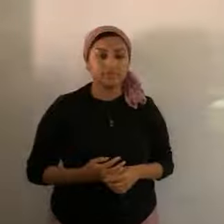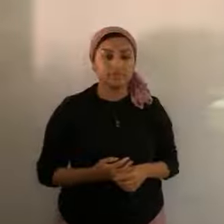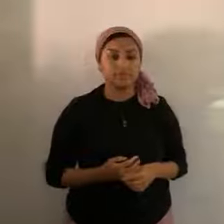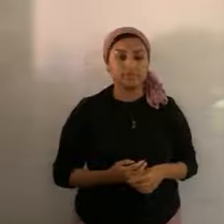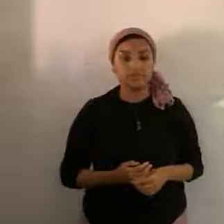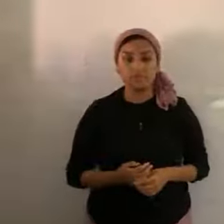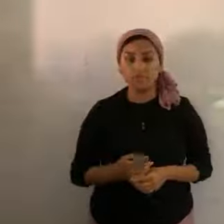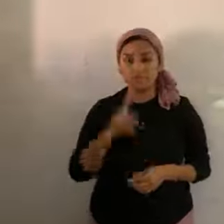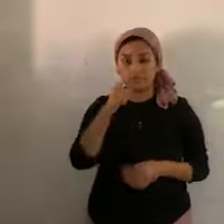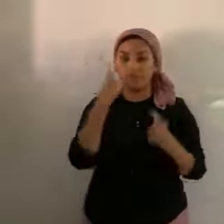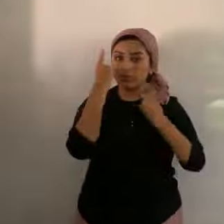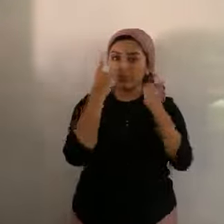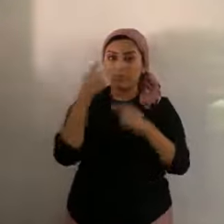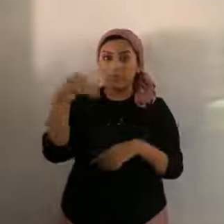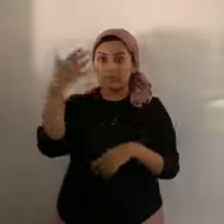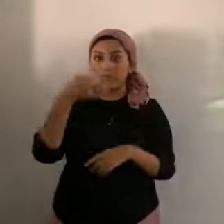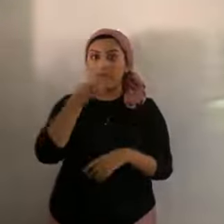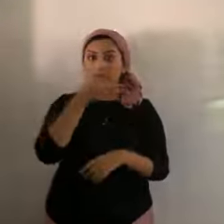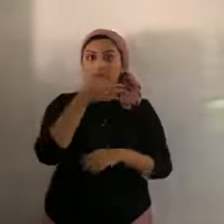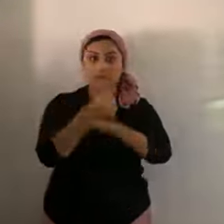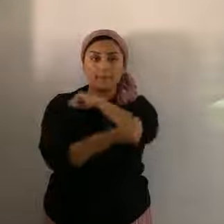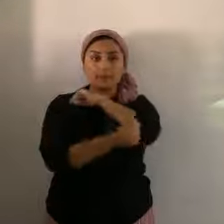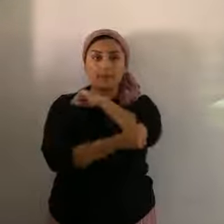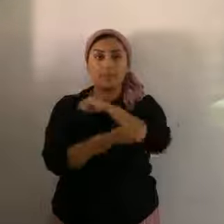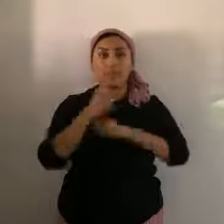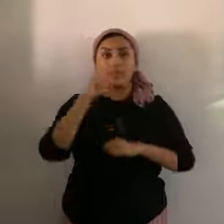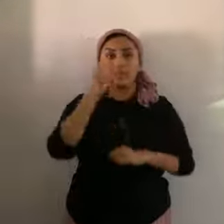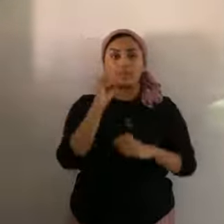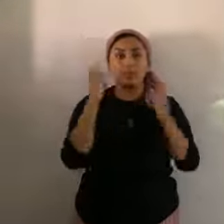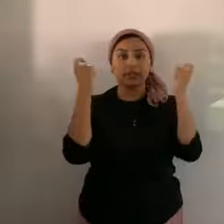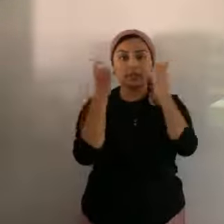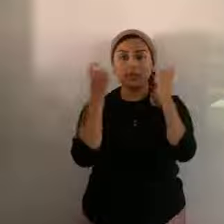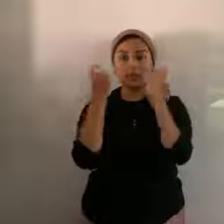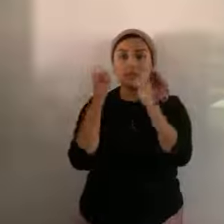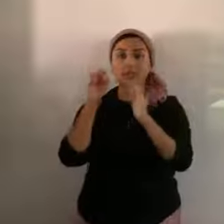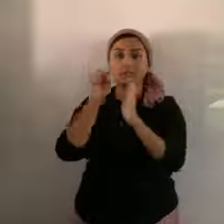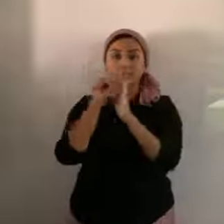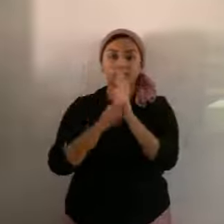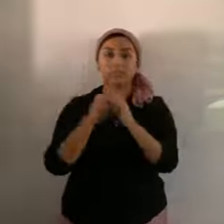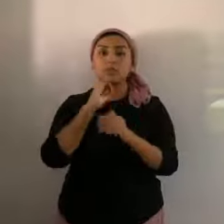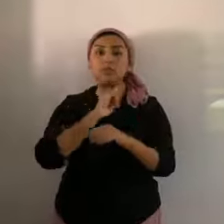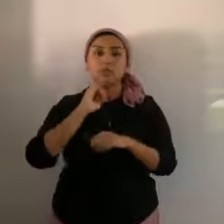De pensando bien, viene Pesach, el 70 aniversario de la fundación del Estado de Israel.